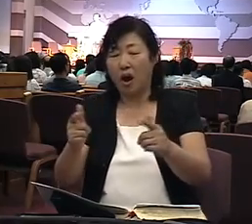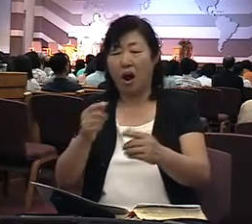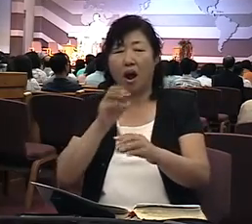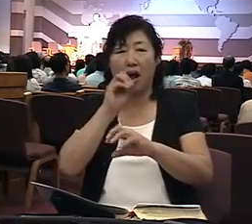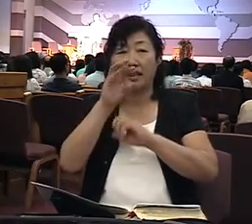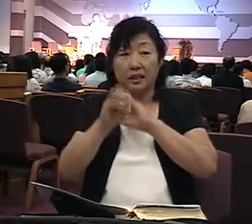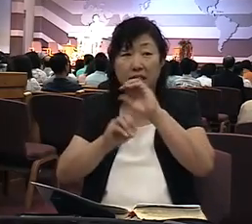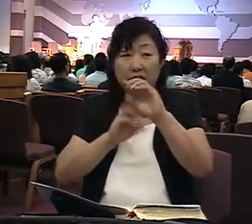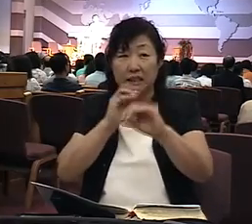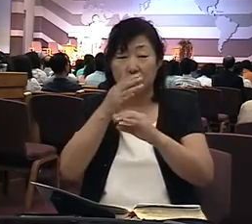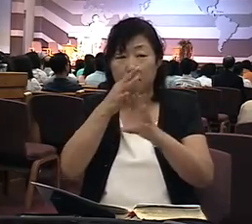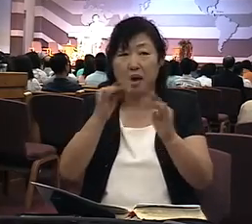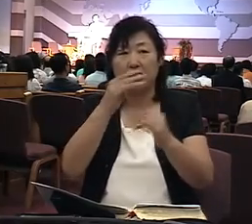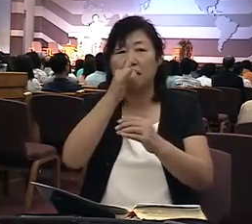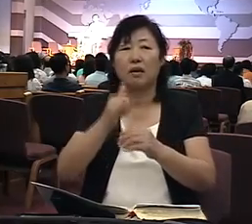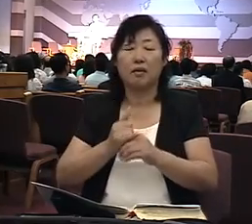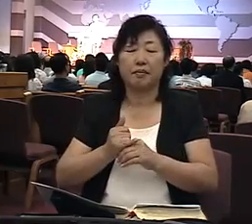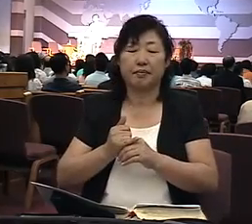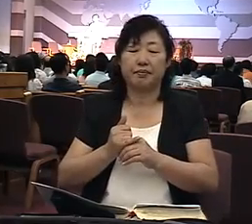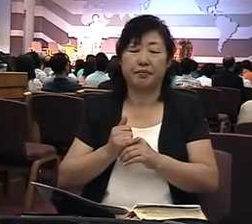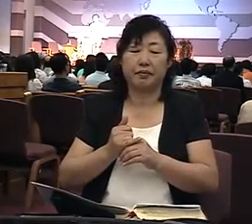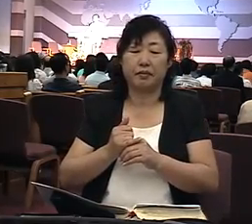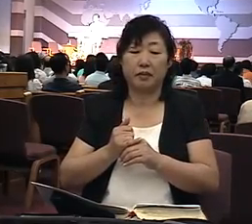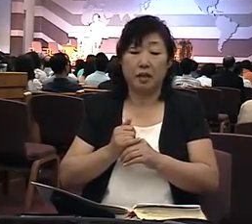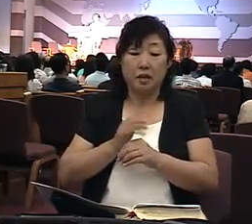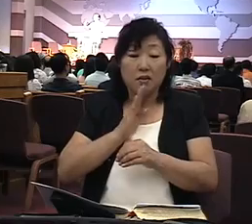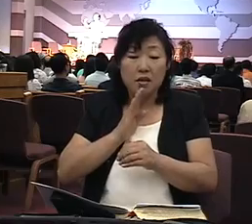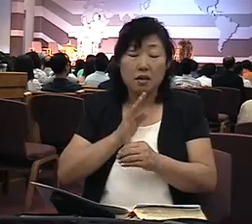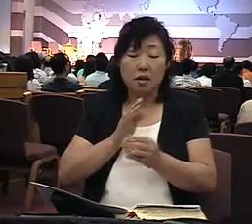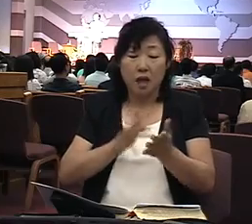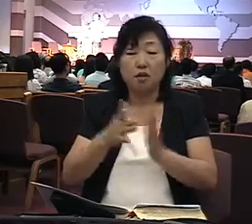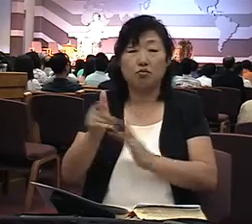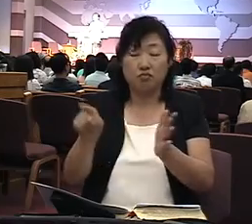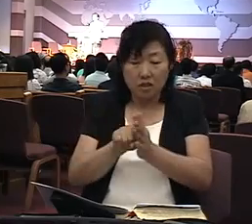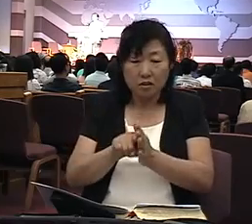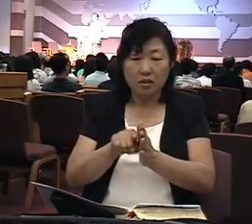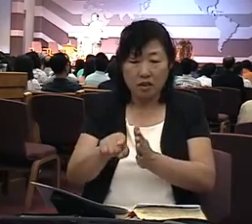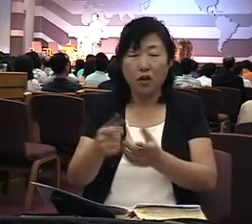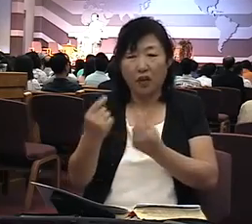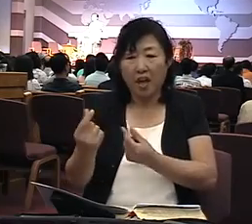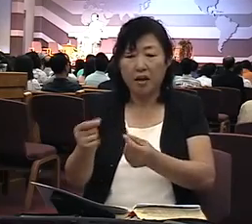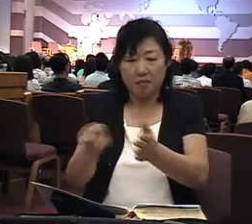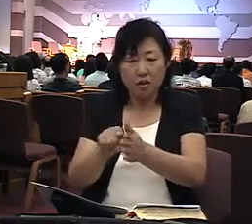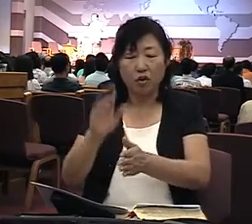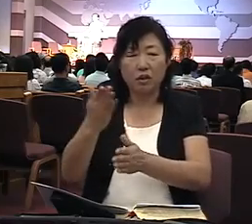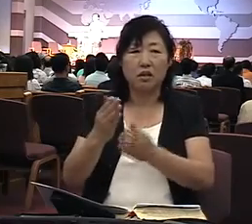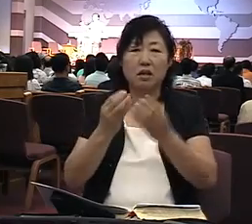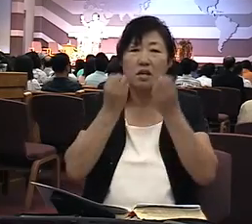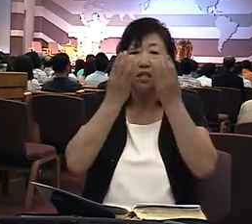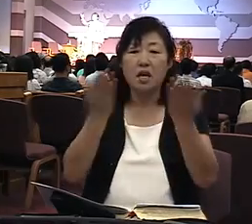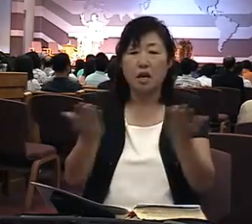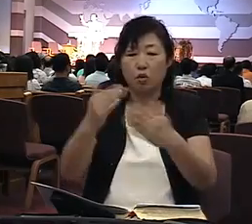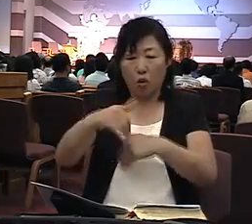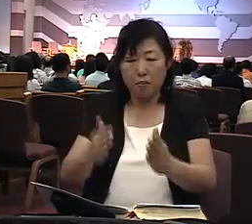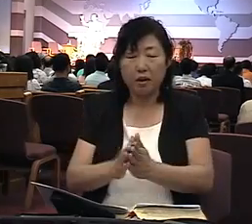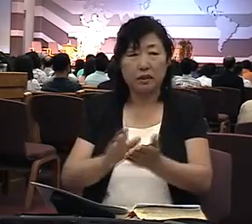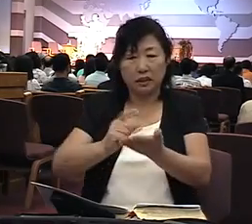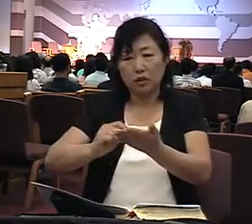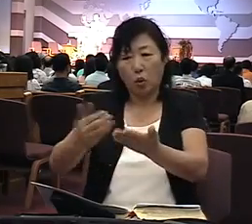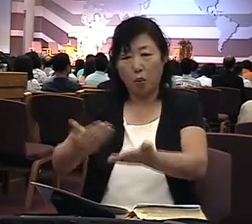예수님 믿는데 이렇게 믿어야 되지 않을까? 세일꾼반 지금 등록을 받고 있습니다. 그리고 세일꾼반이 끝난 분들